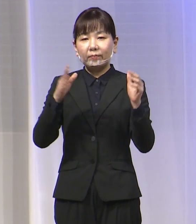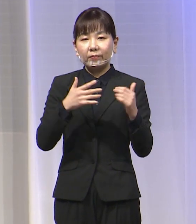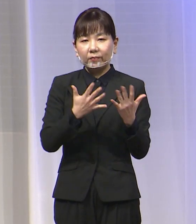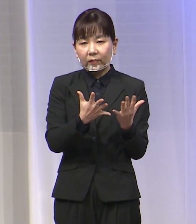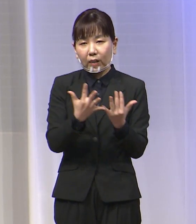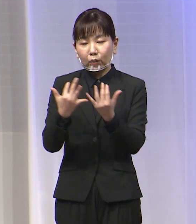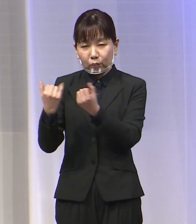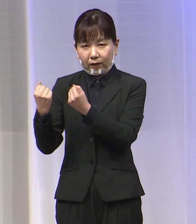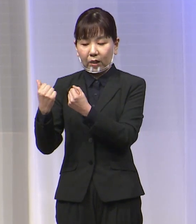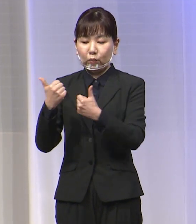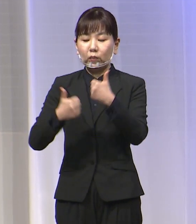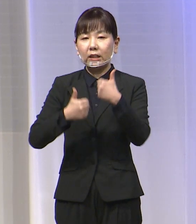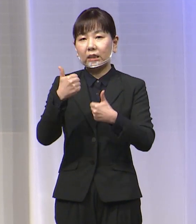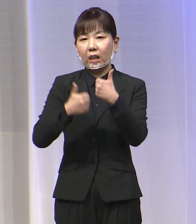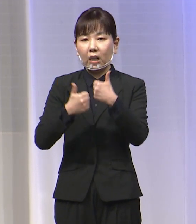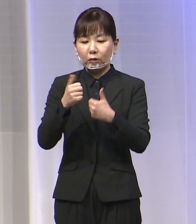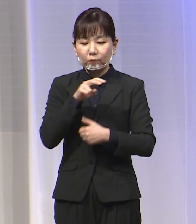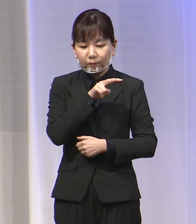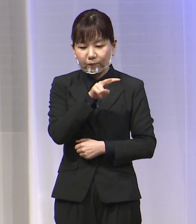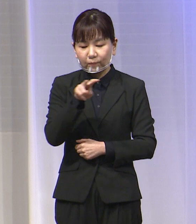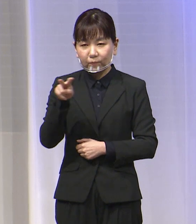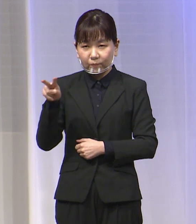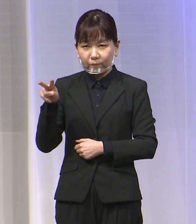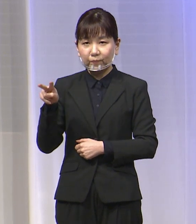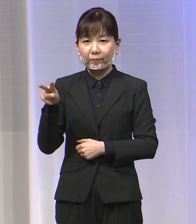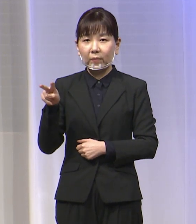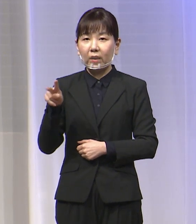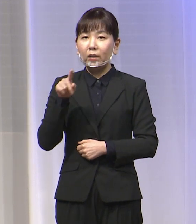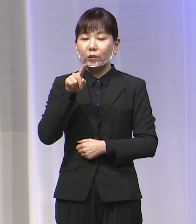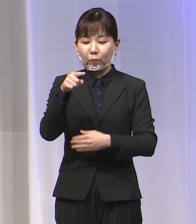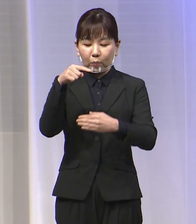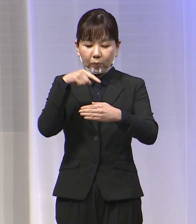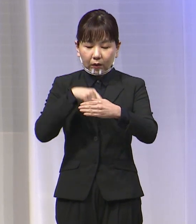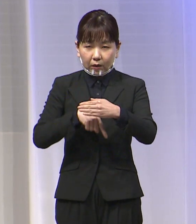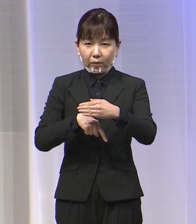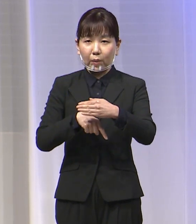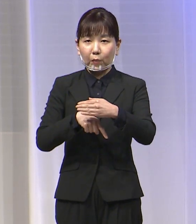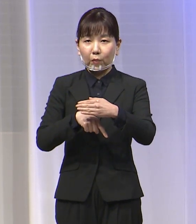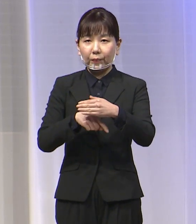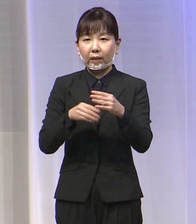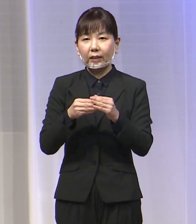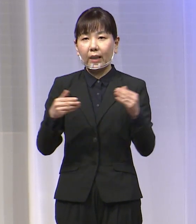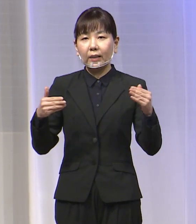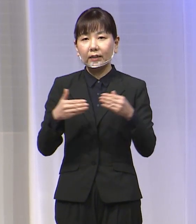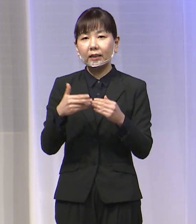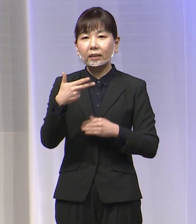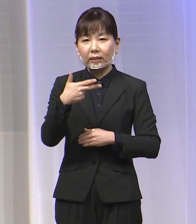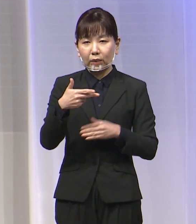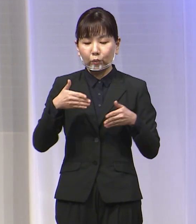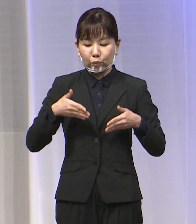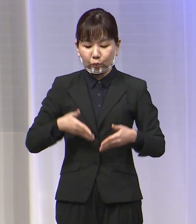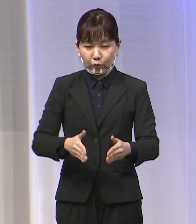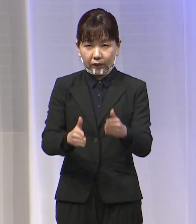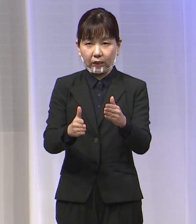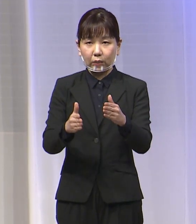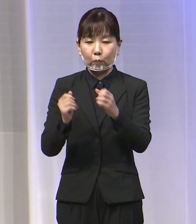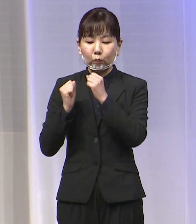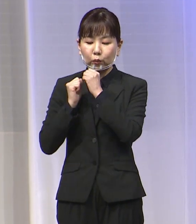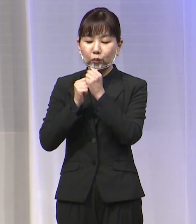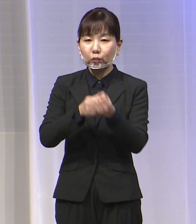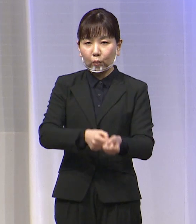試合を目にしましたがその中でも長崎市出身で柔道の